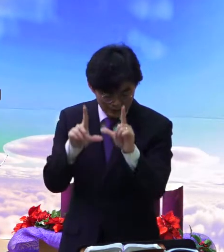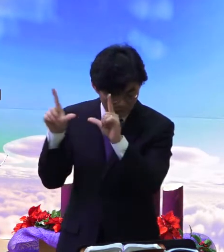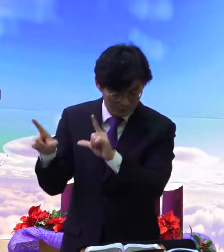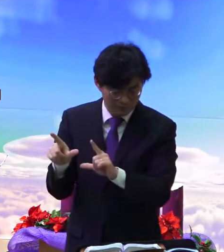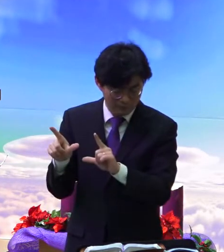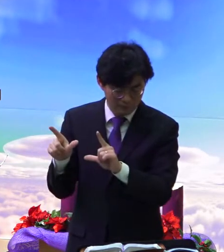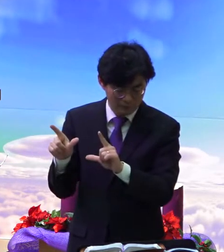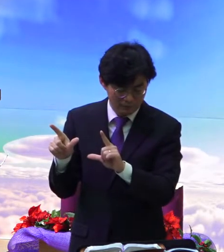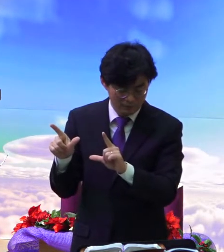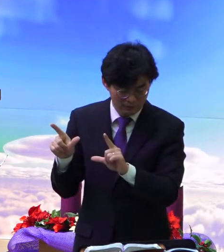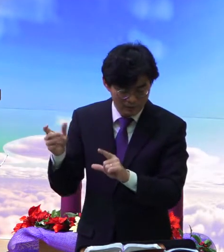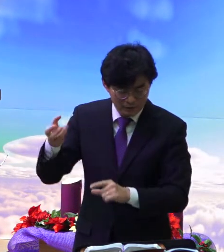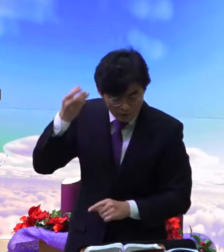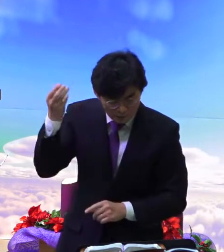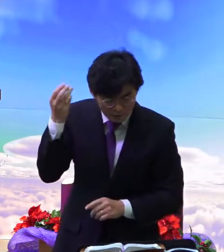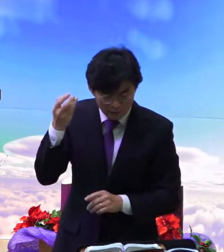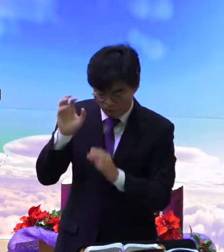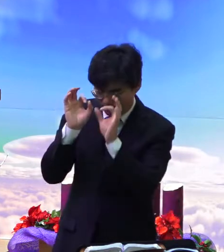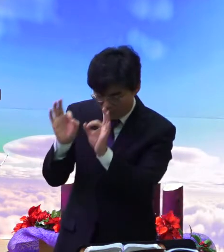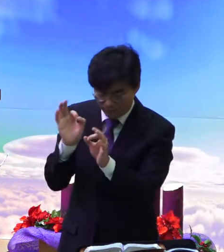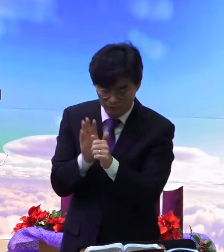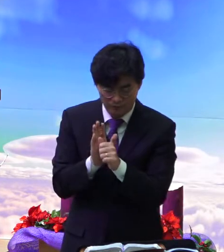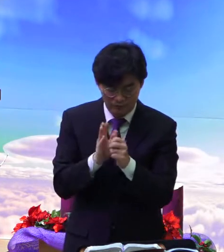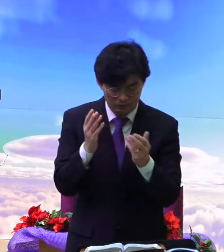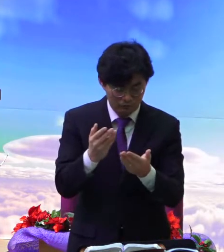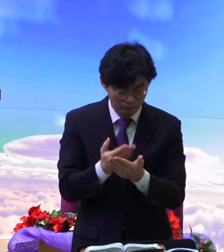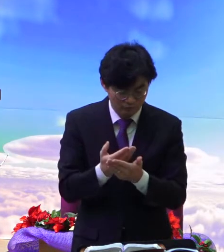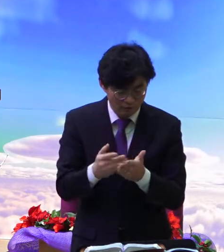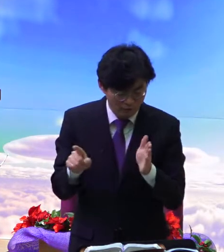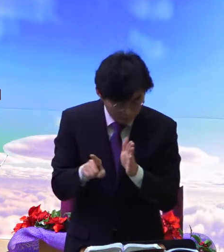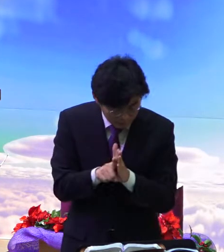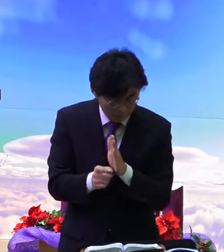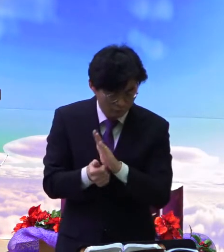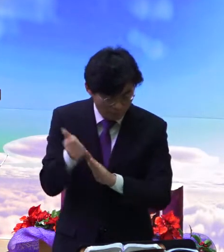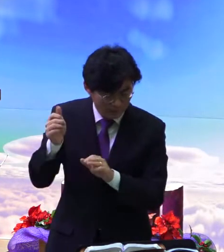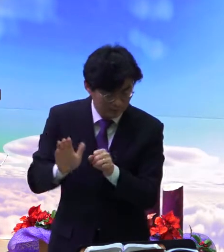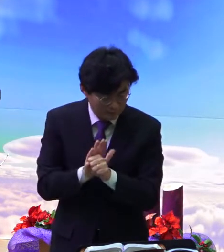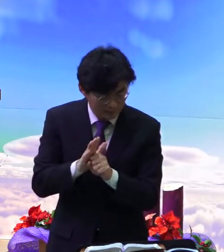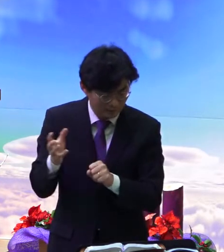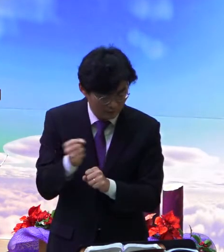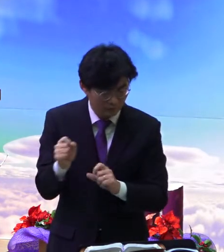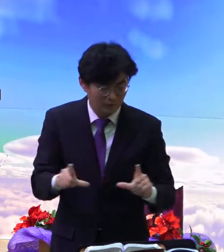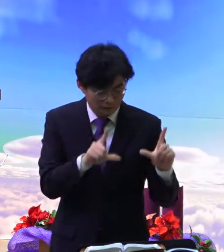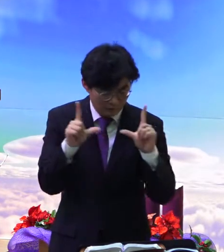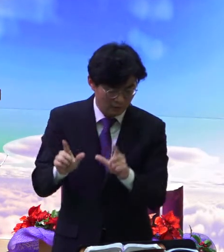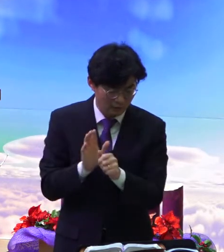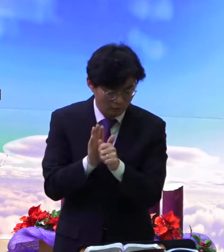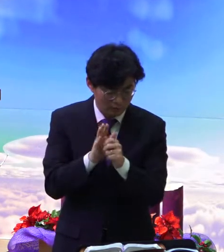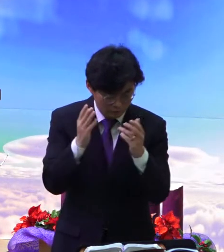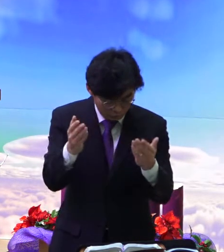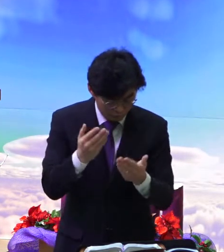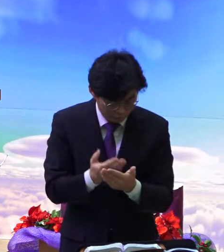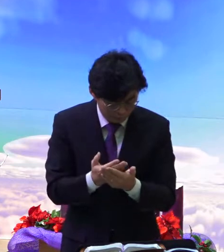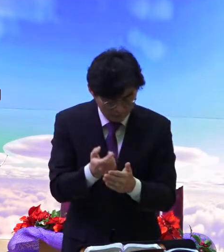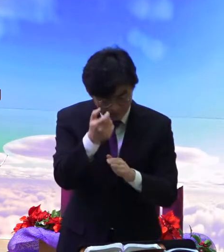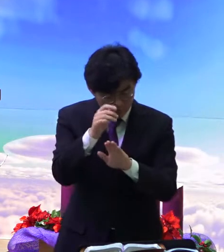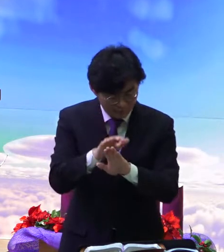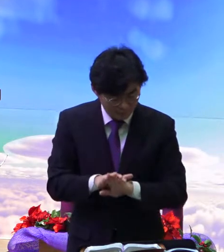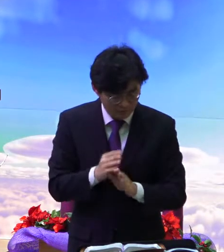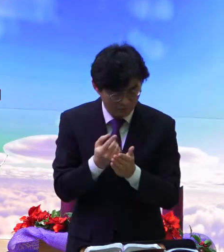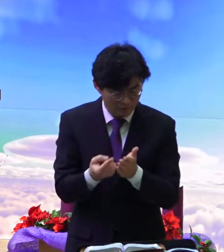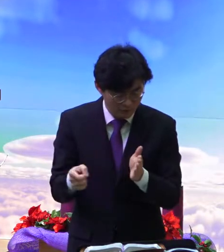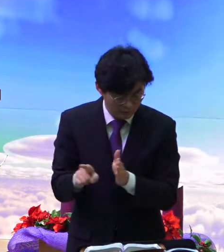주시어 믿음과 소망과 사랑하는 삶을 살아가게 하시옵소서. 예배를 위하여 여러 가지로